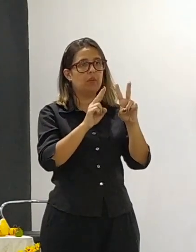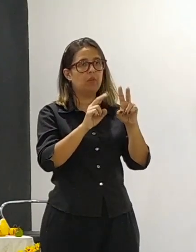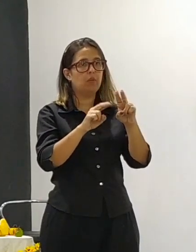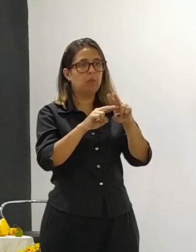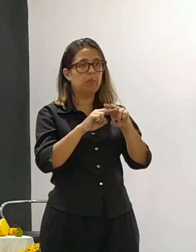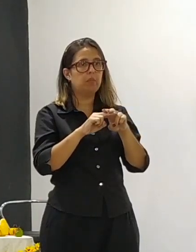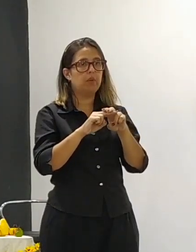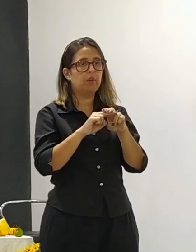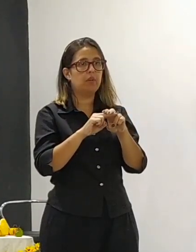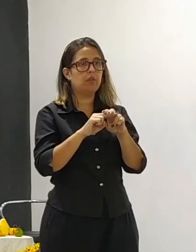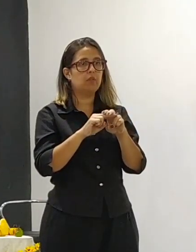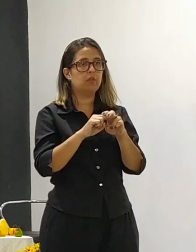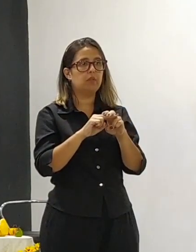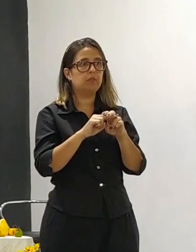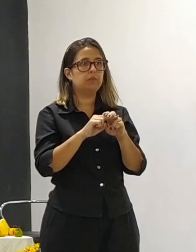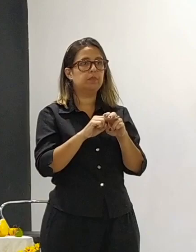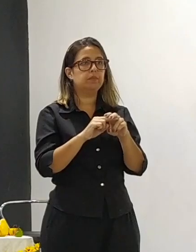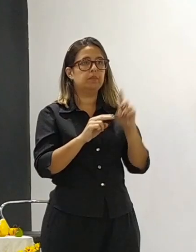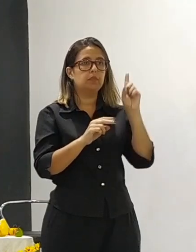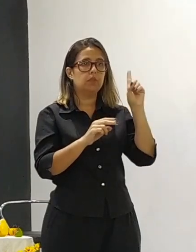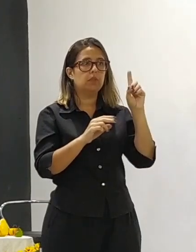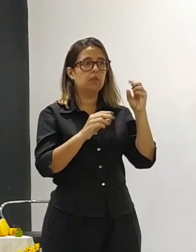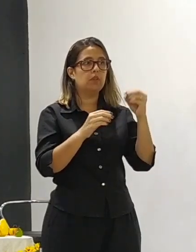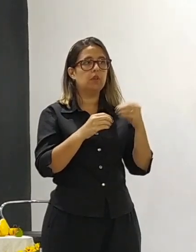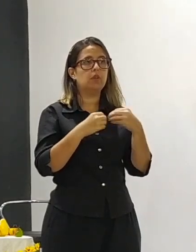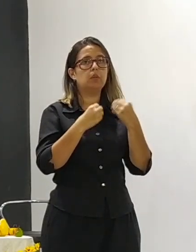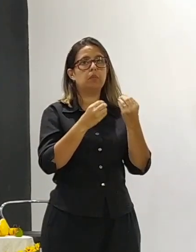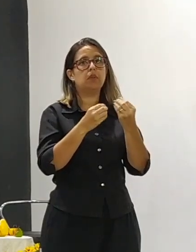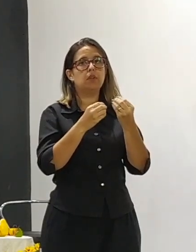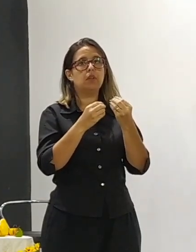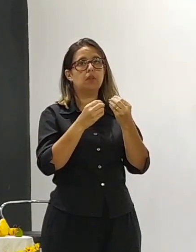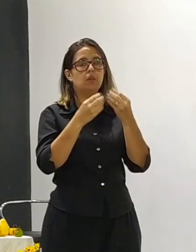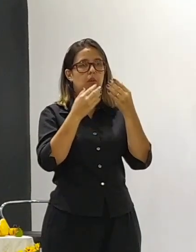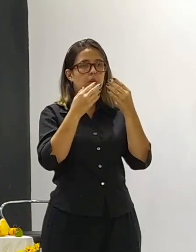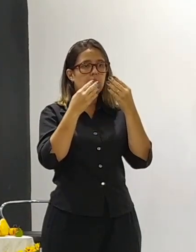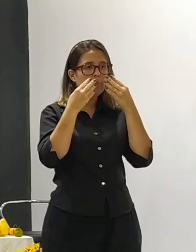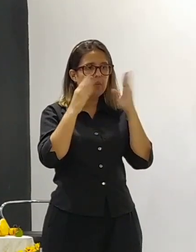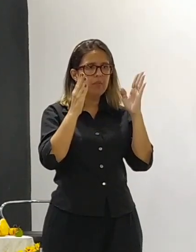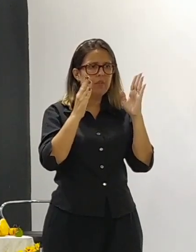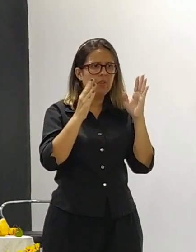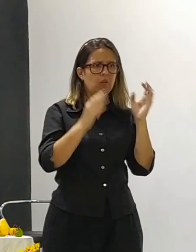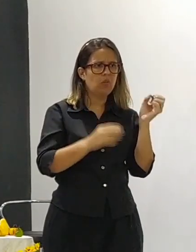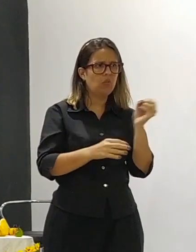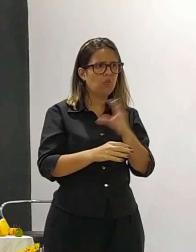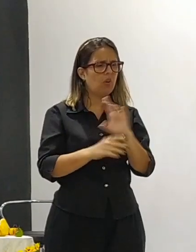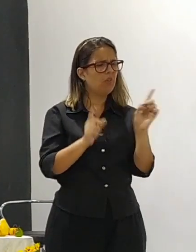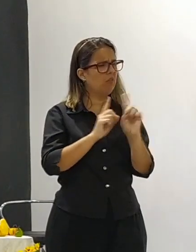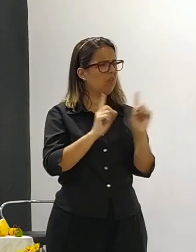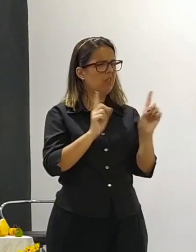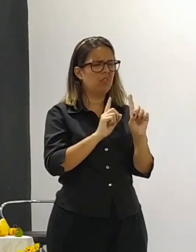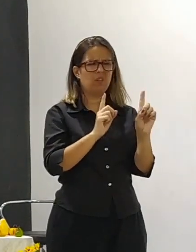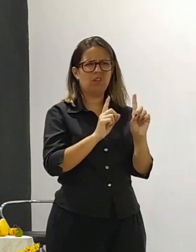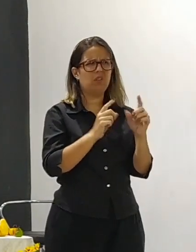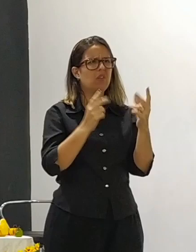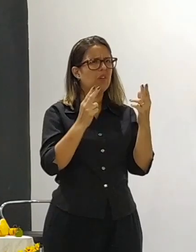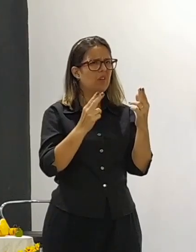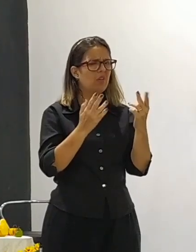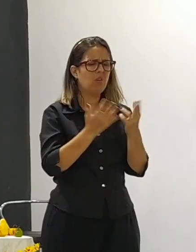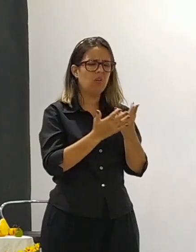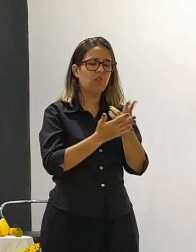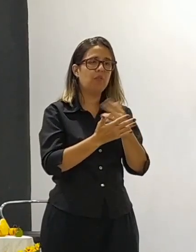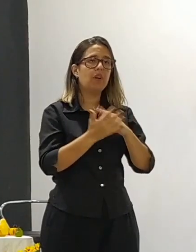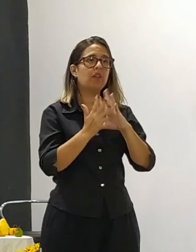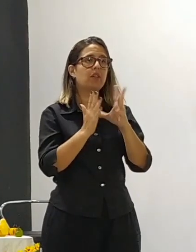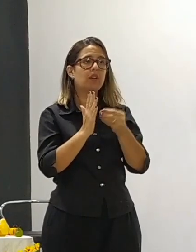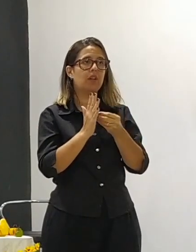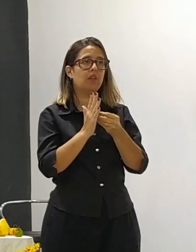aqui. Deus me deu uma visão. Essa visão é nova? Não, tem outras igrejas que trabalham com essa mesma visão. Mas é uma visão